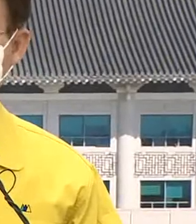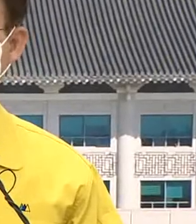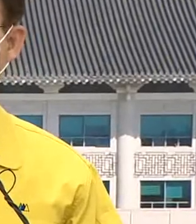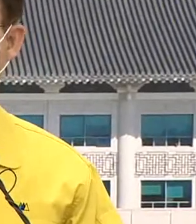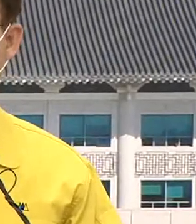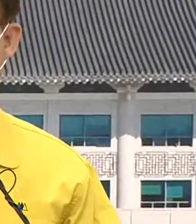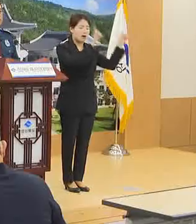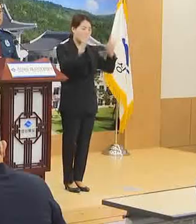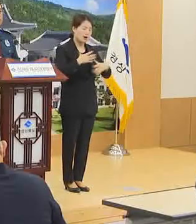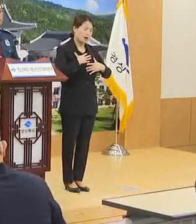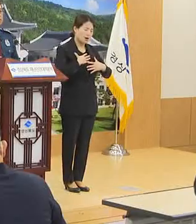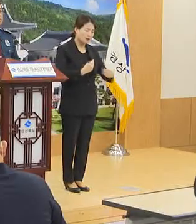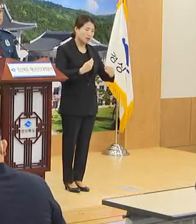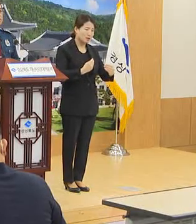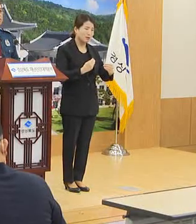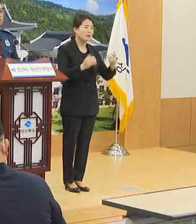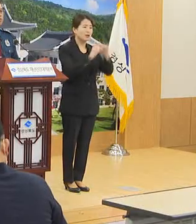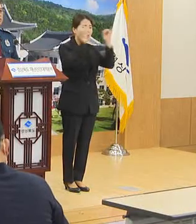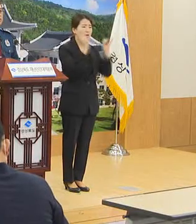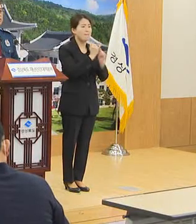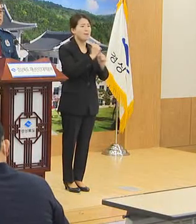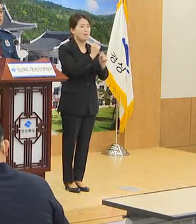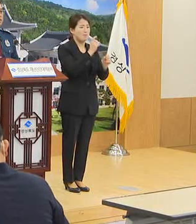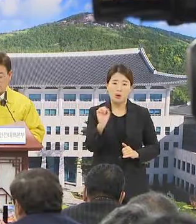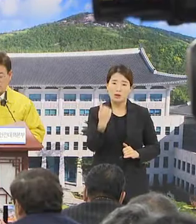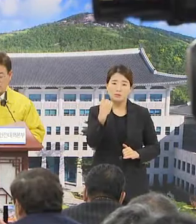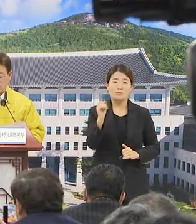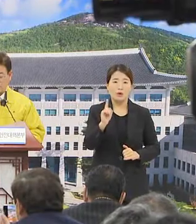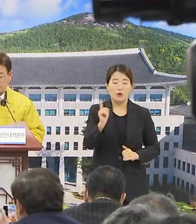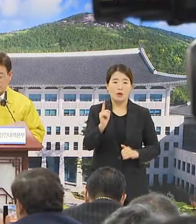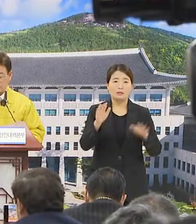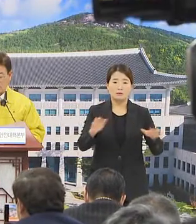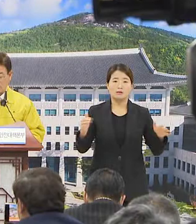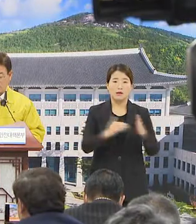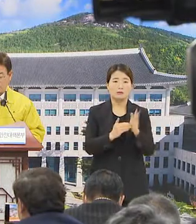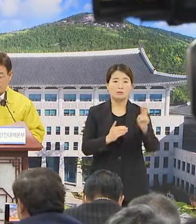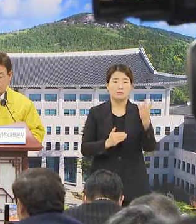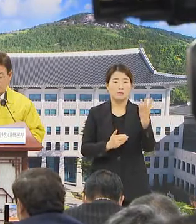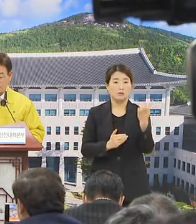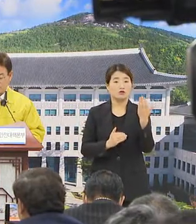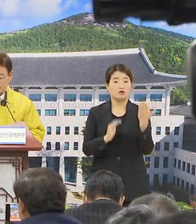2만 3천여 명에 대한 모니터링에 들어갈 계획이라고 밝혔습니다. MBC 뉴스 엄지원입니다.